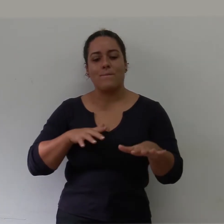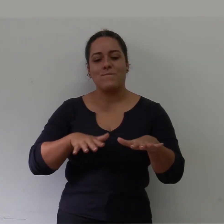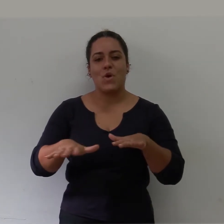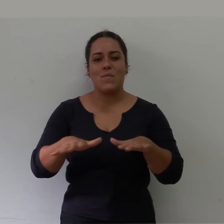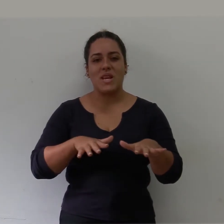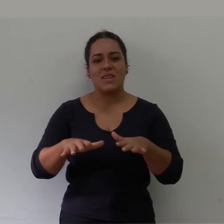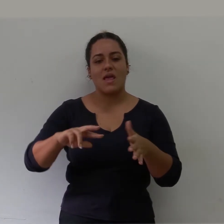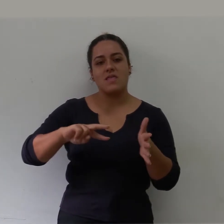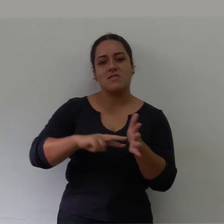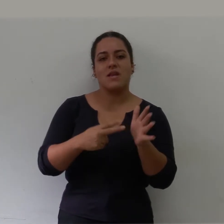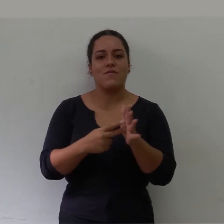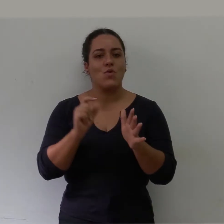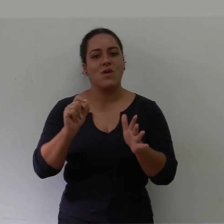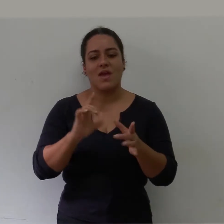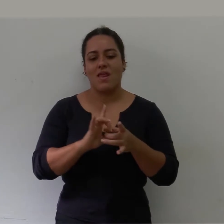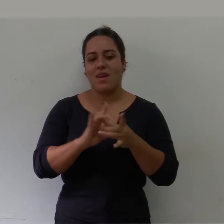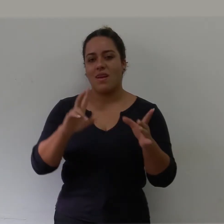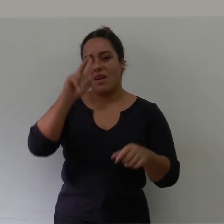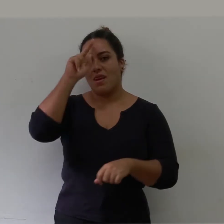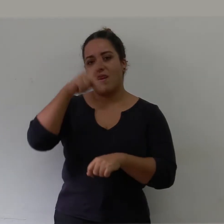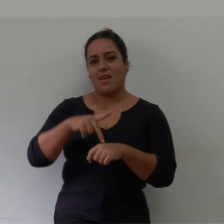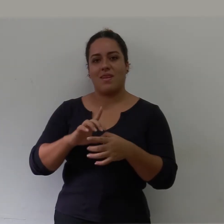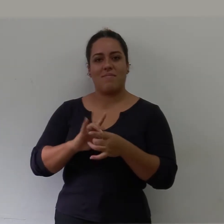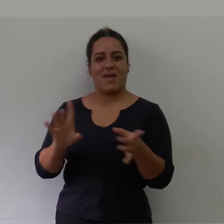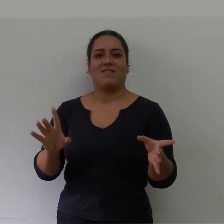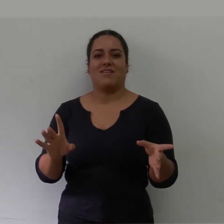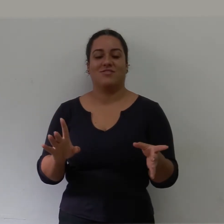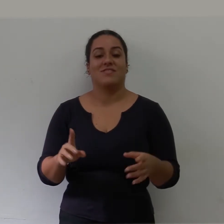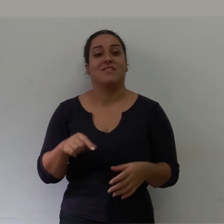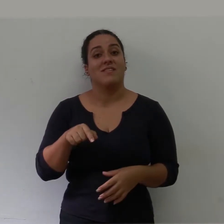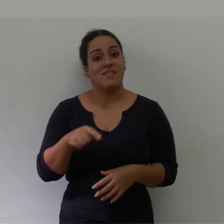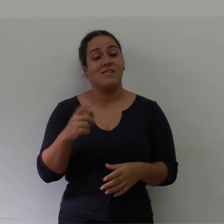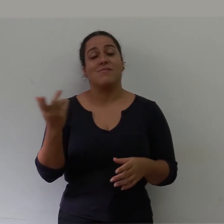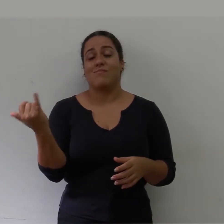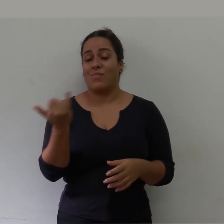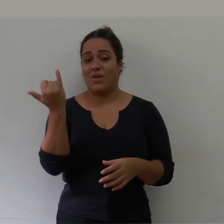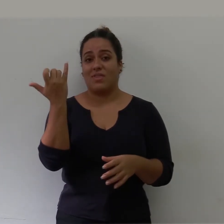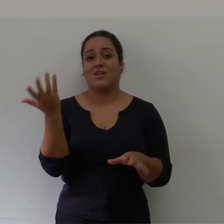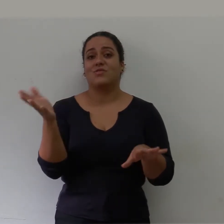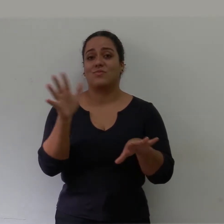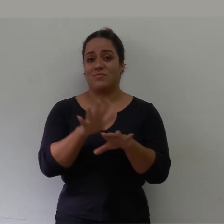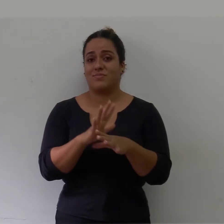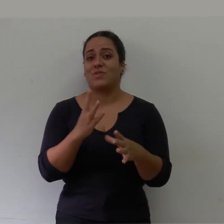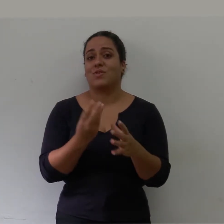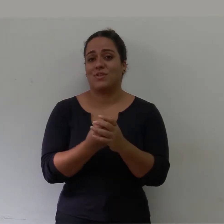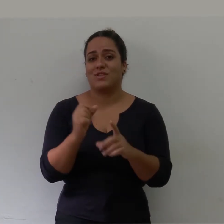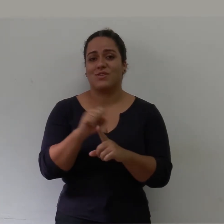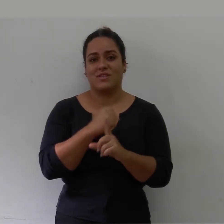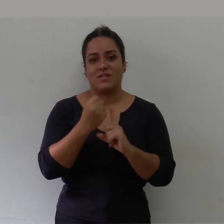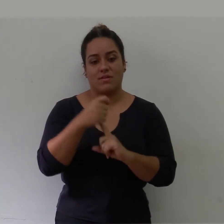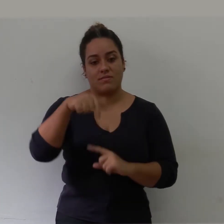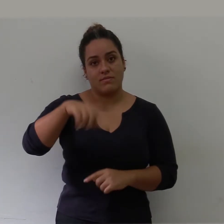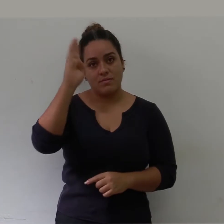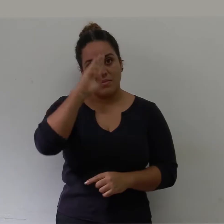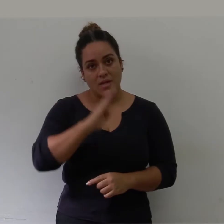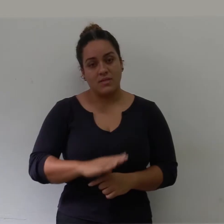Mobilidade é sinônimo de independência e é importante para a inclusão social. No Brasil,